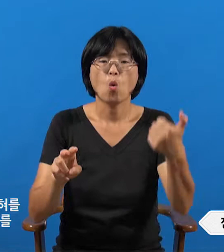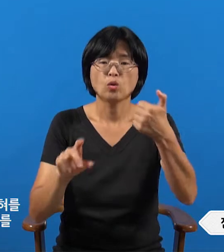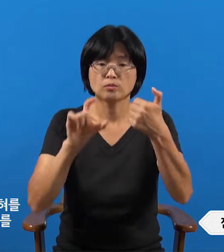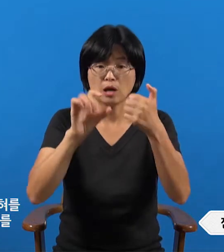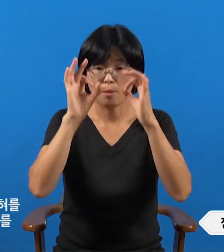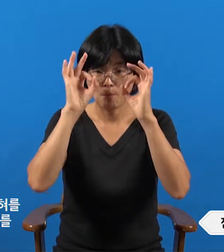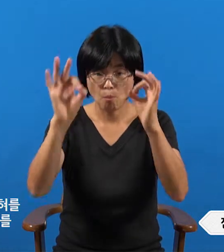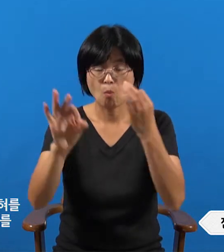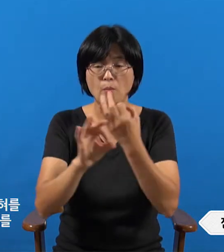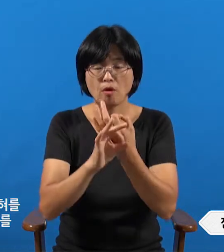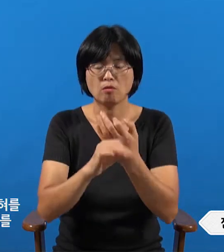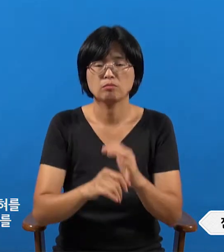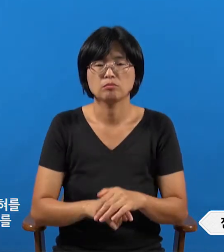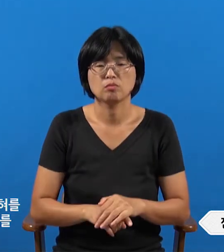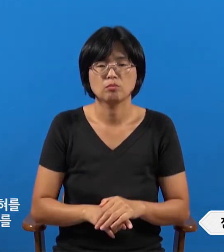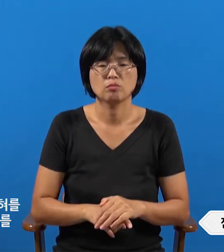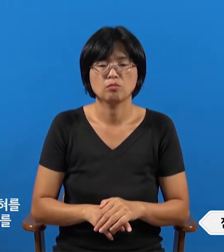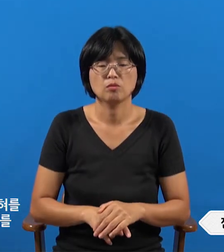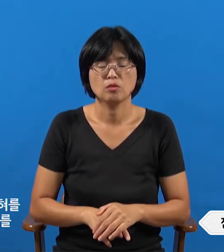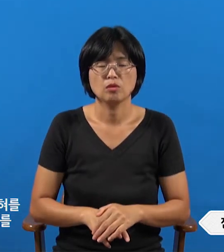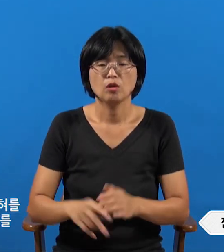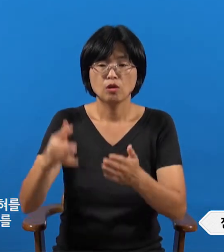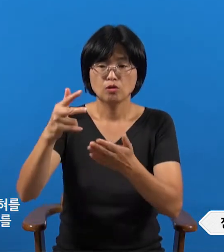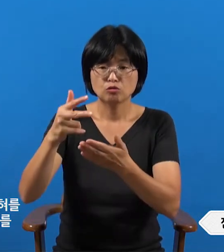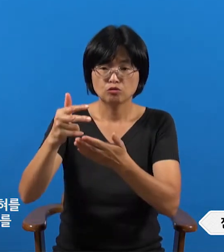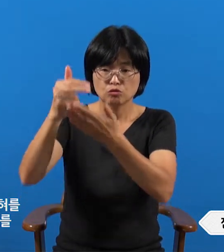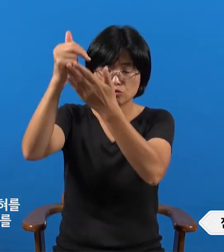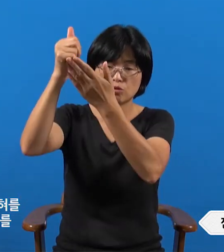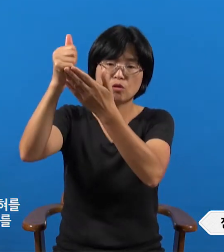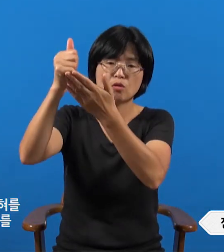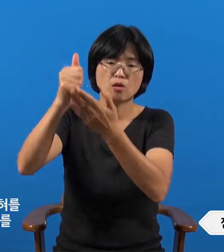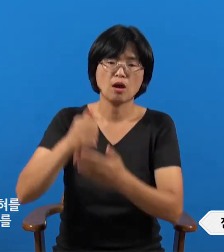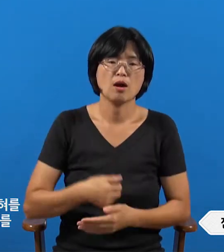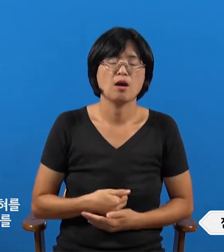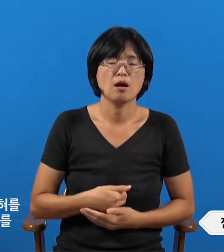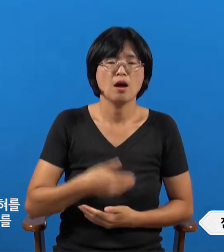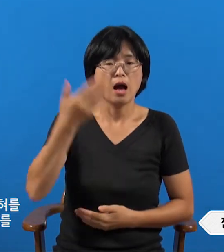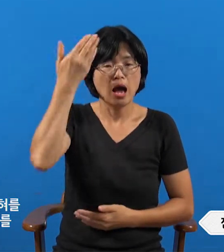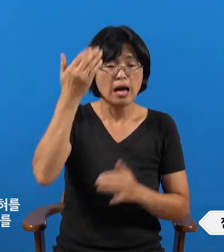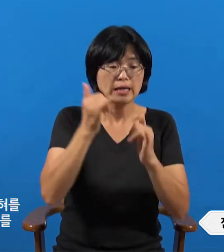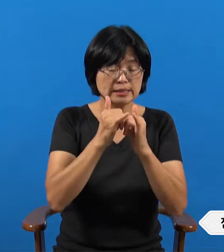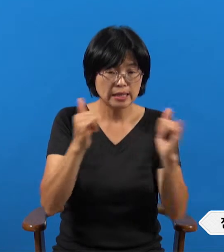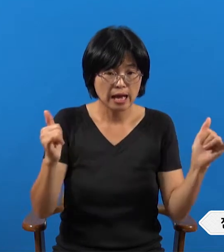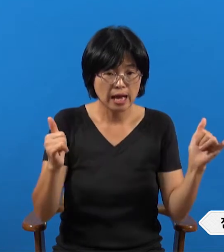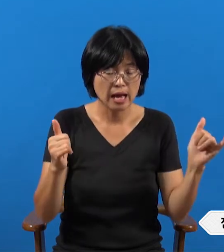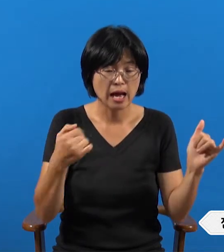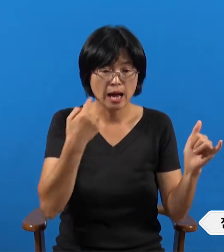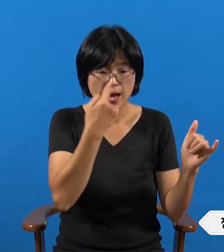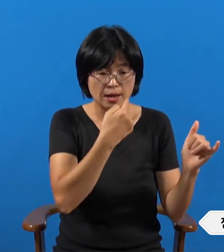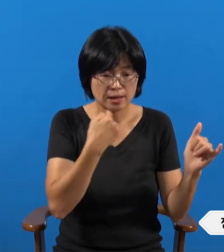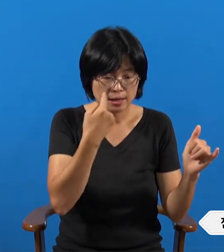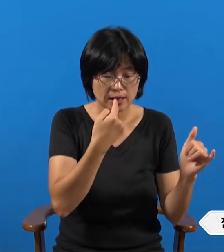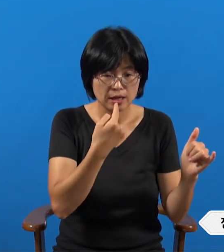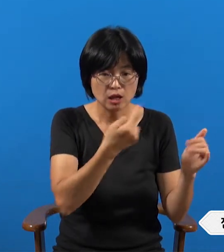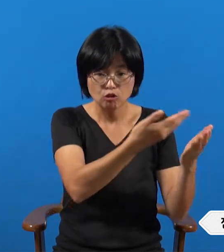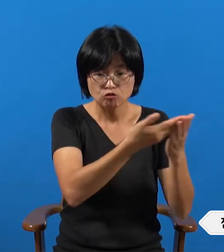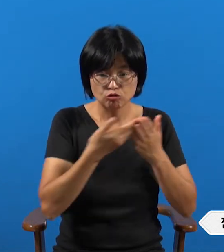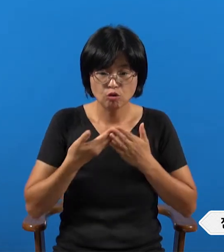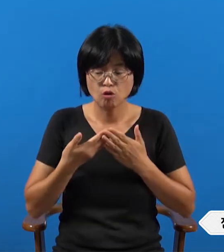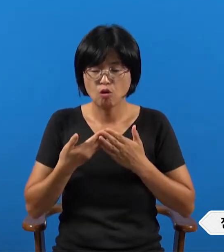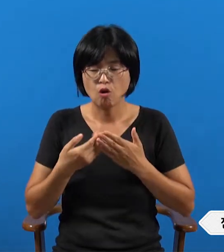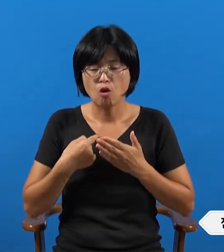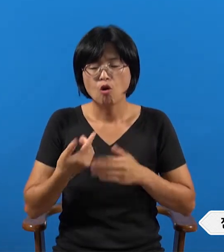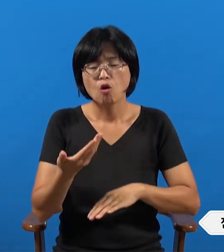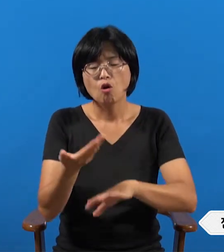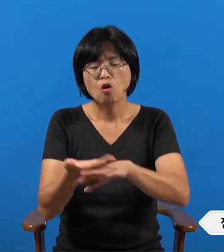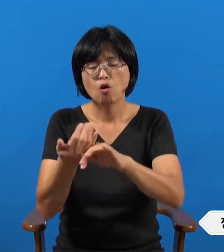이렇게 말씀합니다. 주 여호와께서 학자들의 혀를 내게 주사 나로 공고한 자를 말로 어떻게 도와줄 줄을